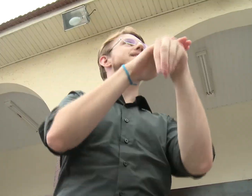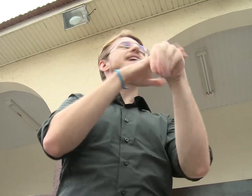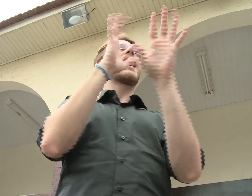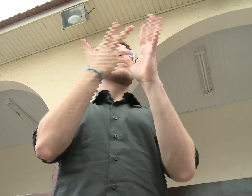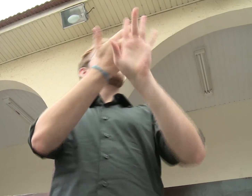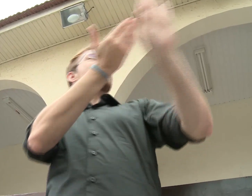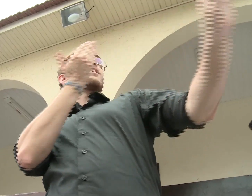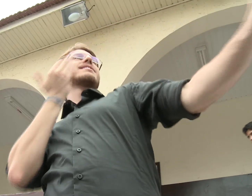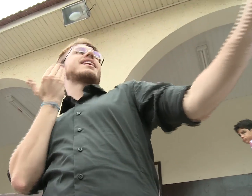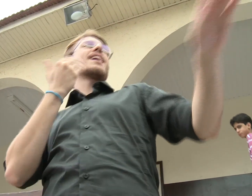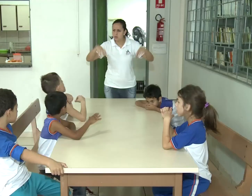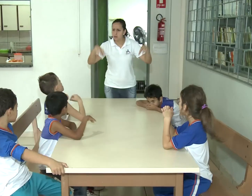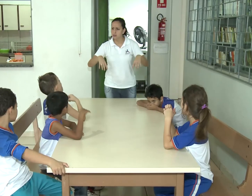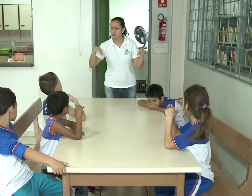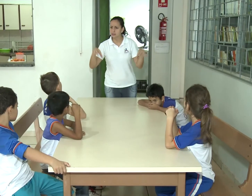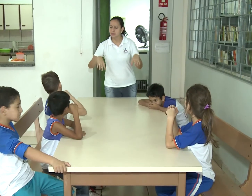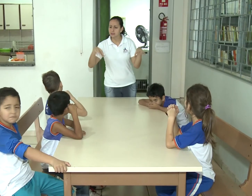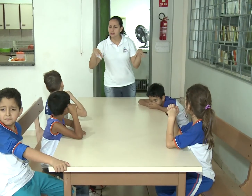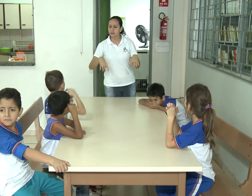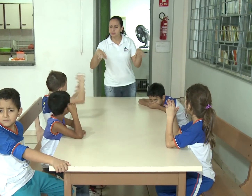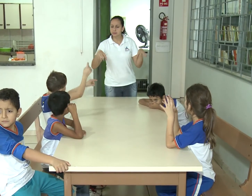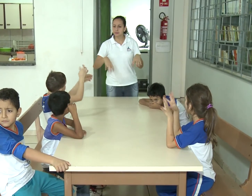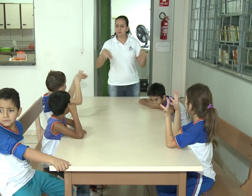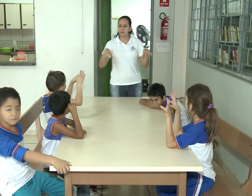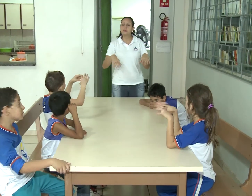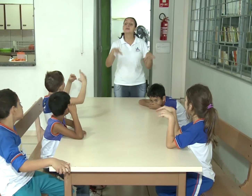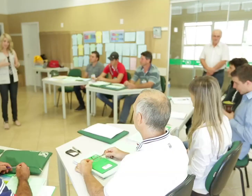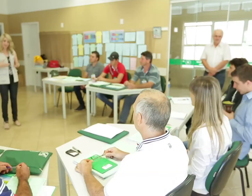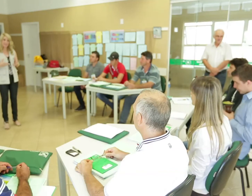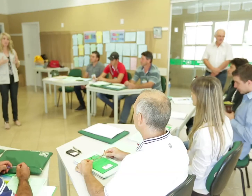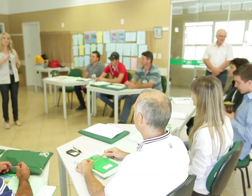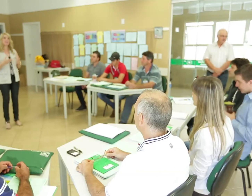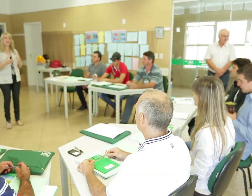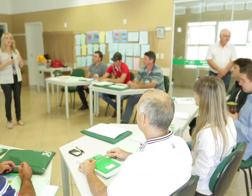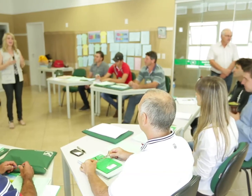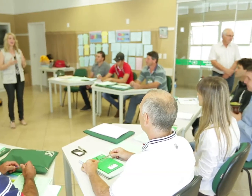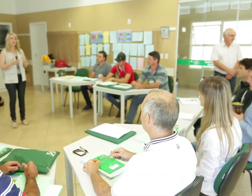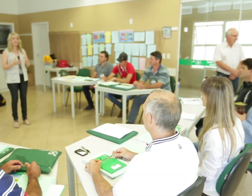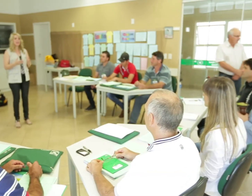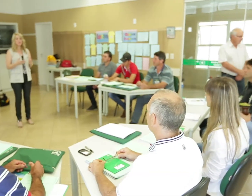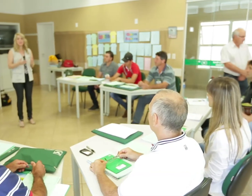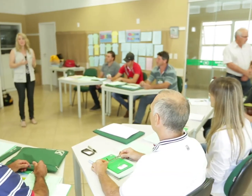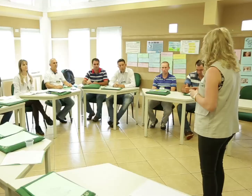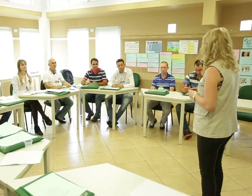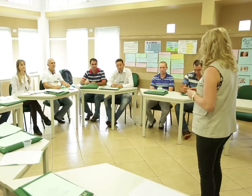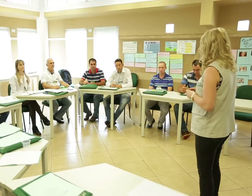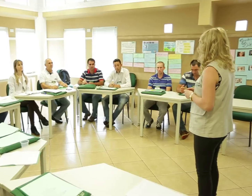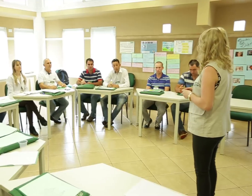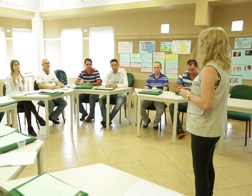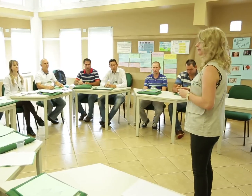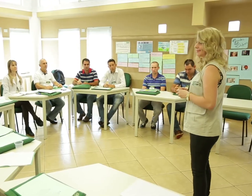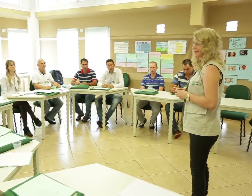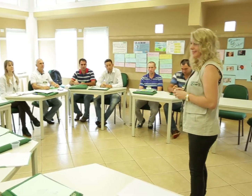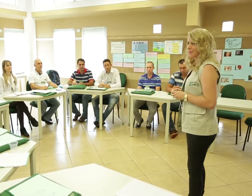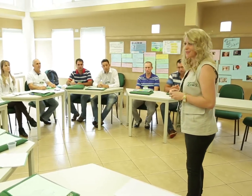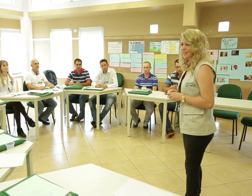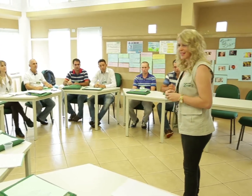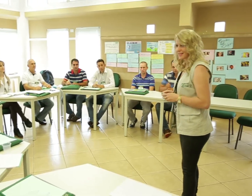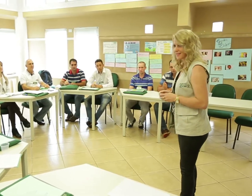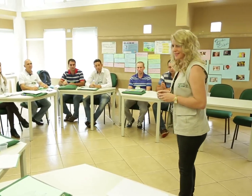Como a linguagem de sinais tem mudado a vida de muitas pessoas. Um curso de gestão rural que promete auxiliar ainda mais os produtores.